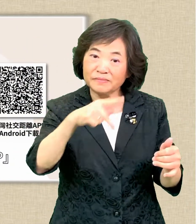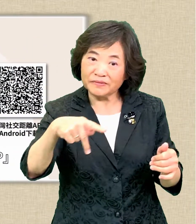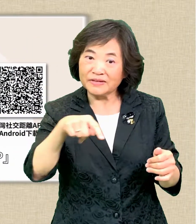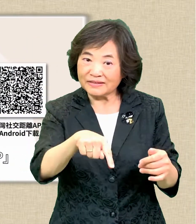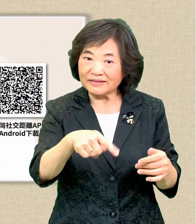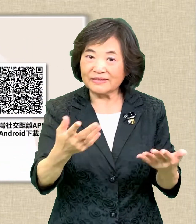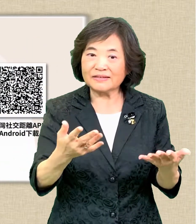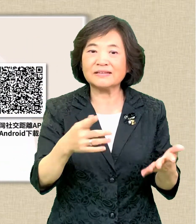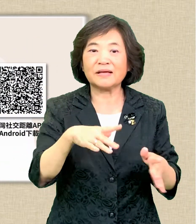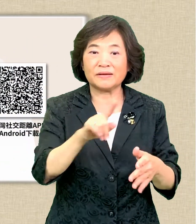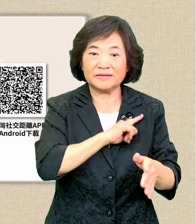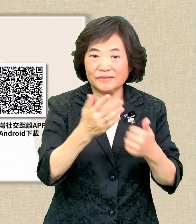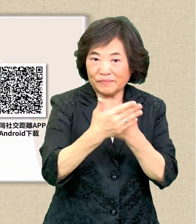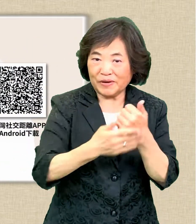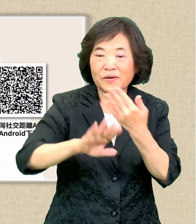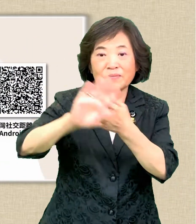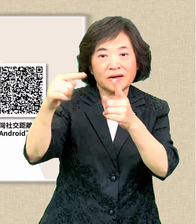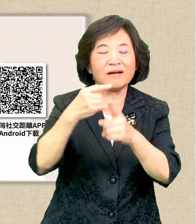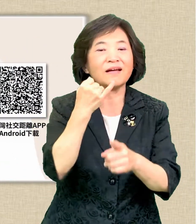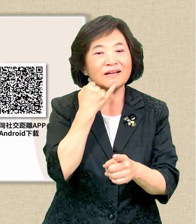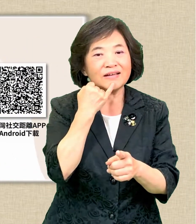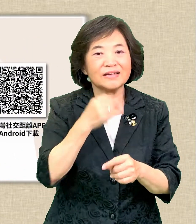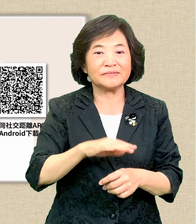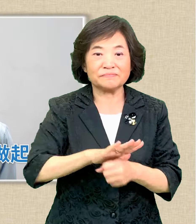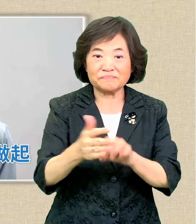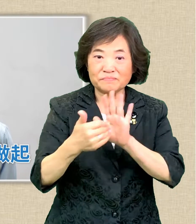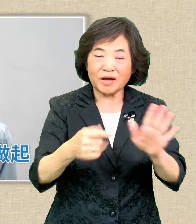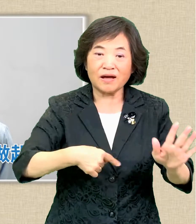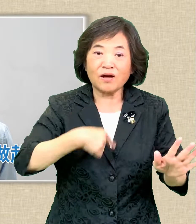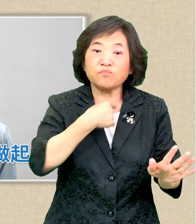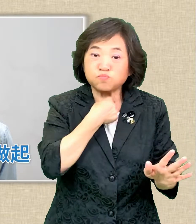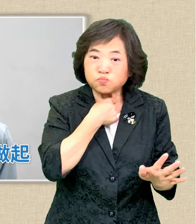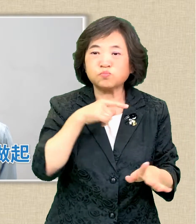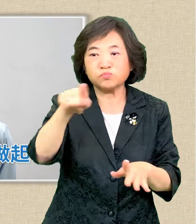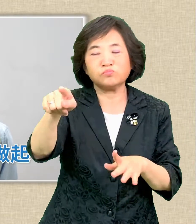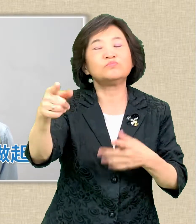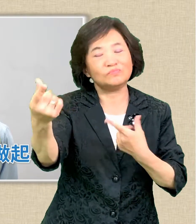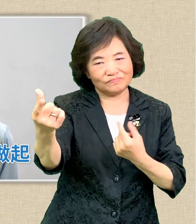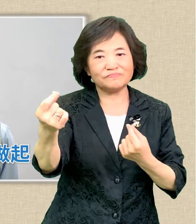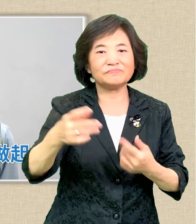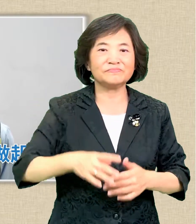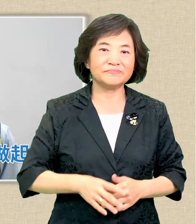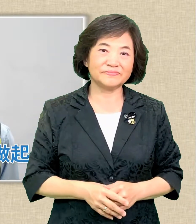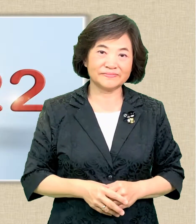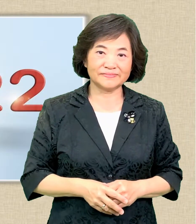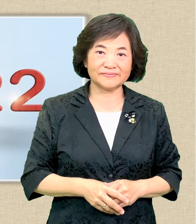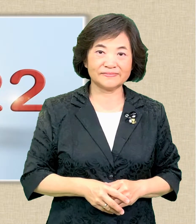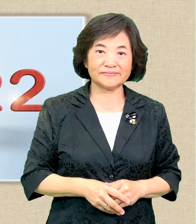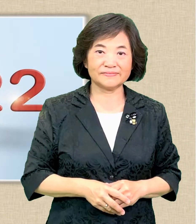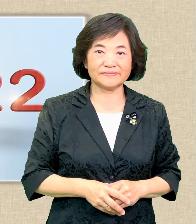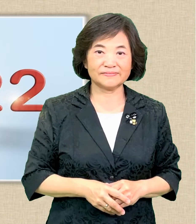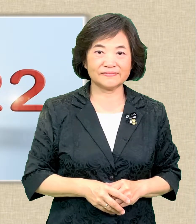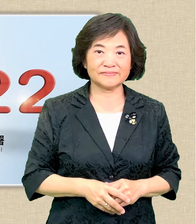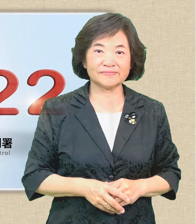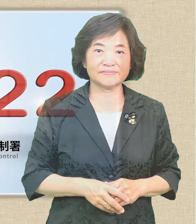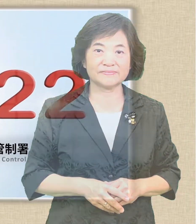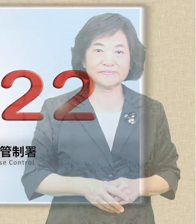APP， 做得保护七家和其他人。自我方式从二楼来做起。